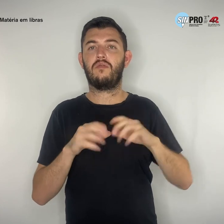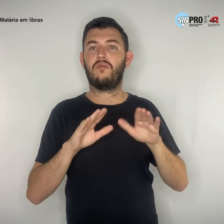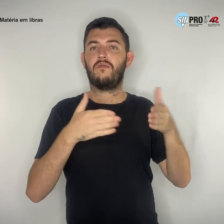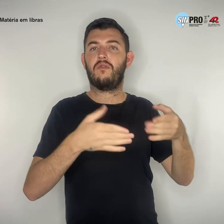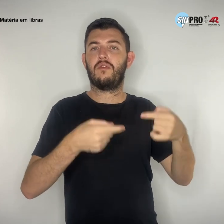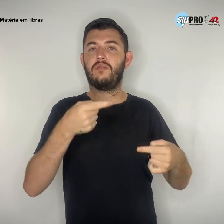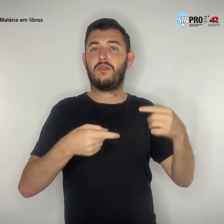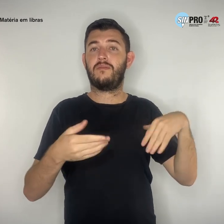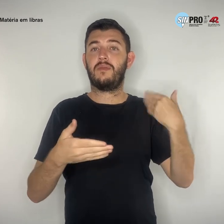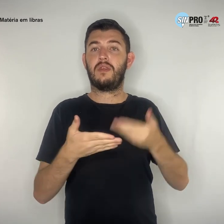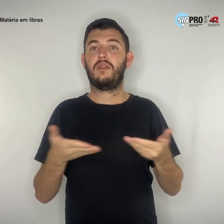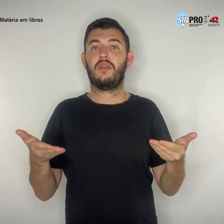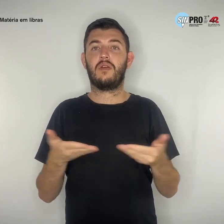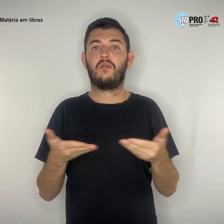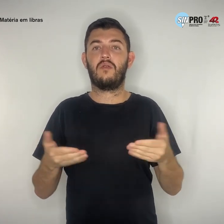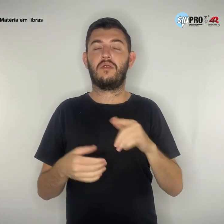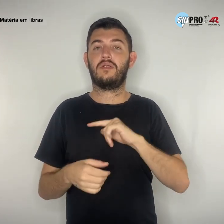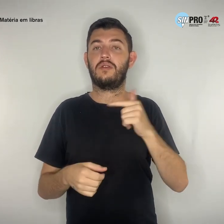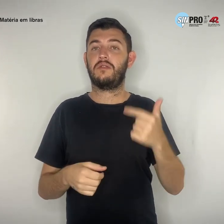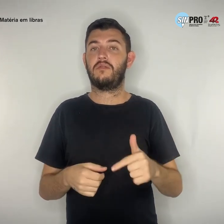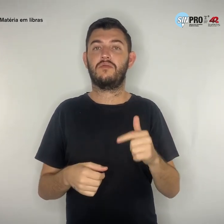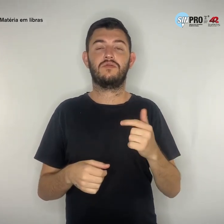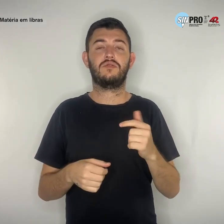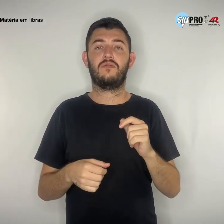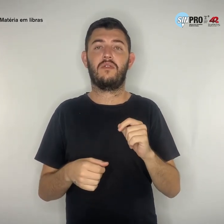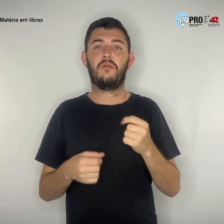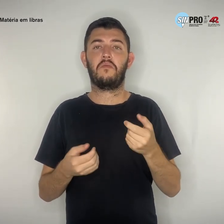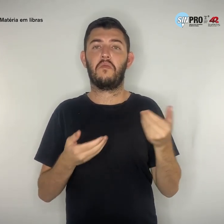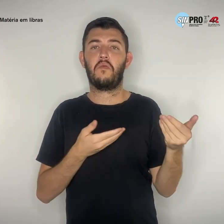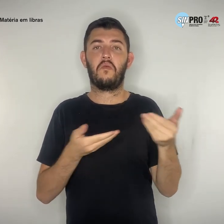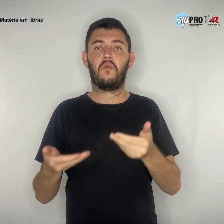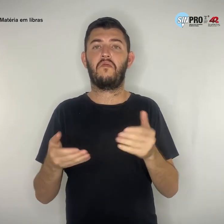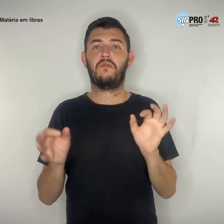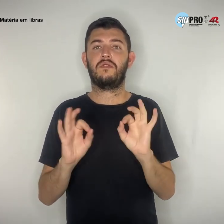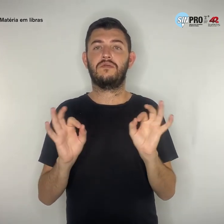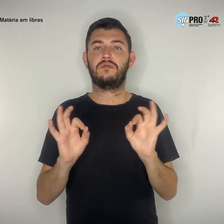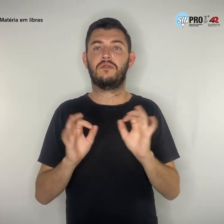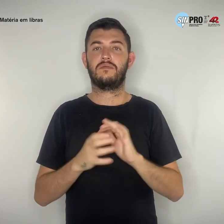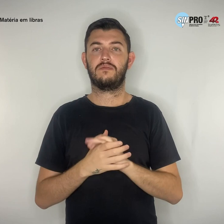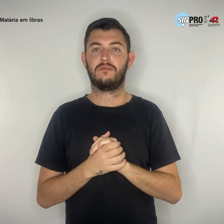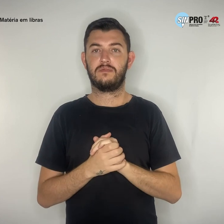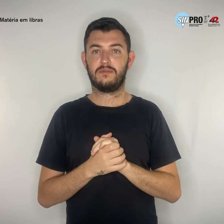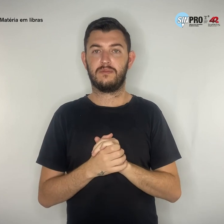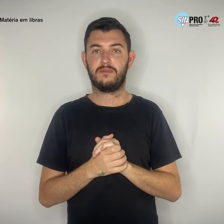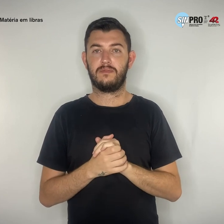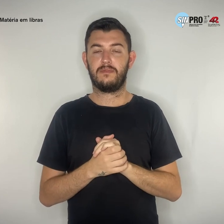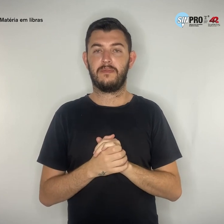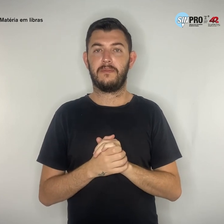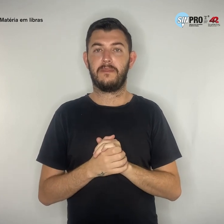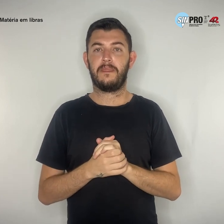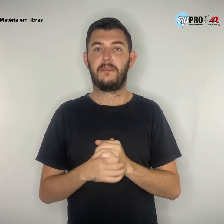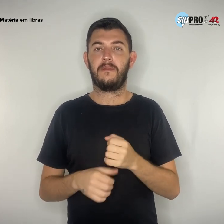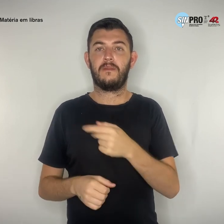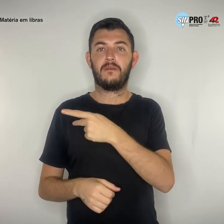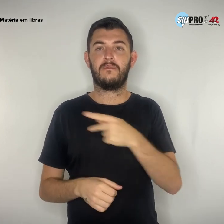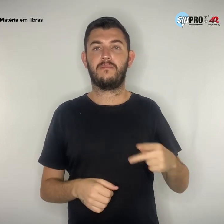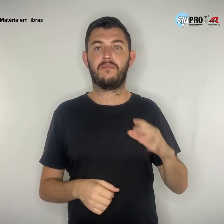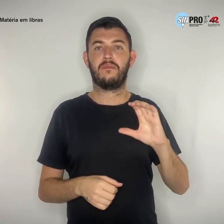momento, ainda não tivemos nenhuma convocação. Segundo o presidente da CNTE,